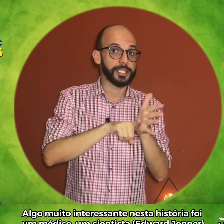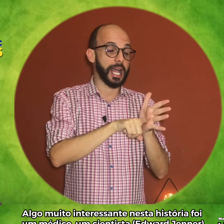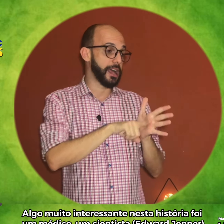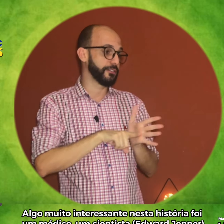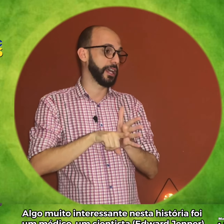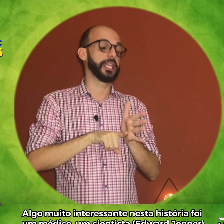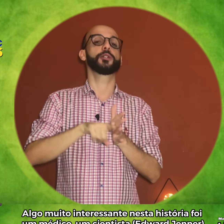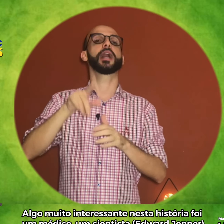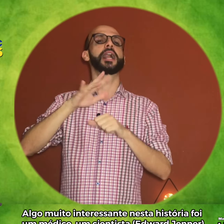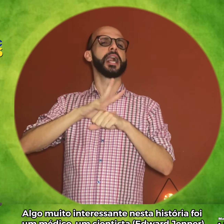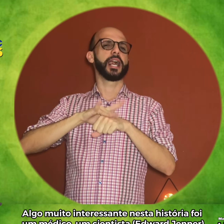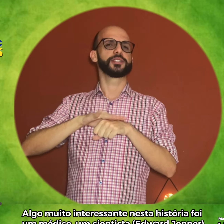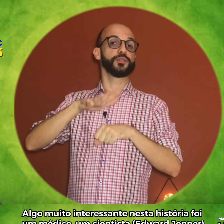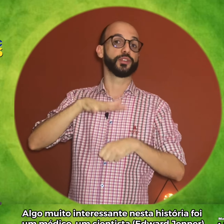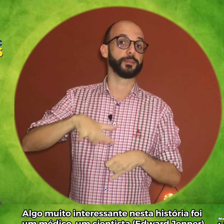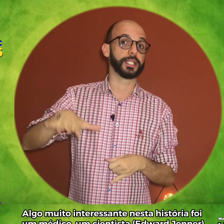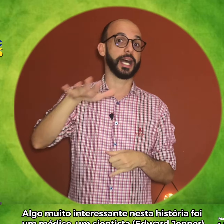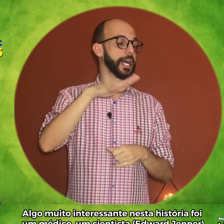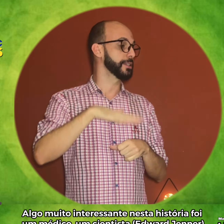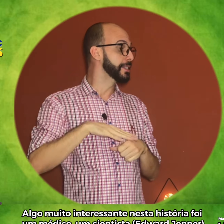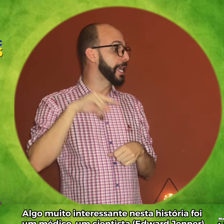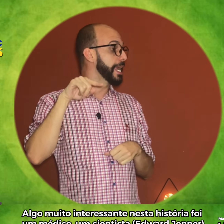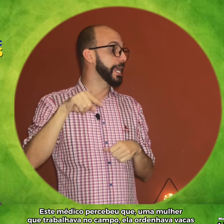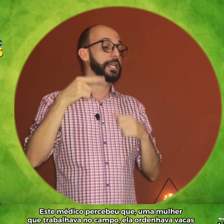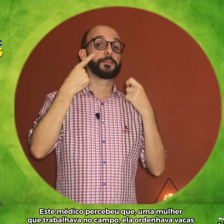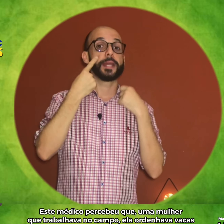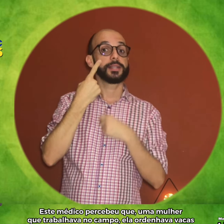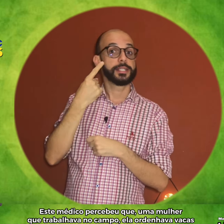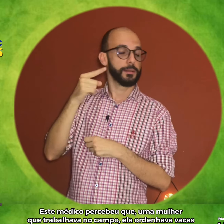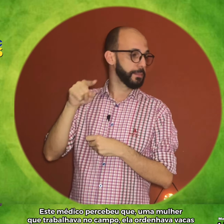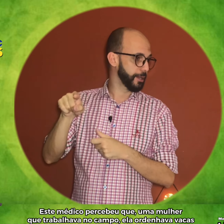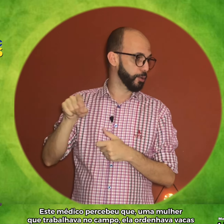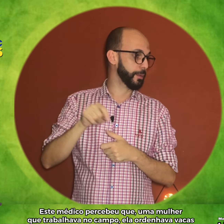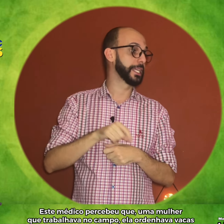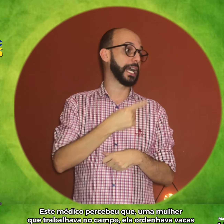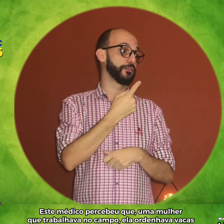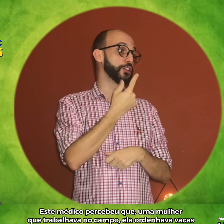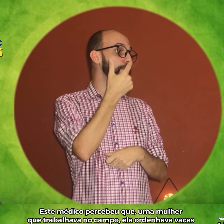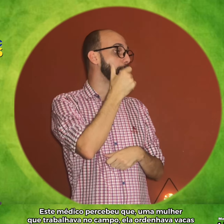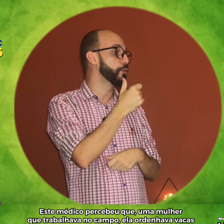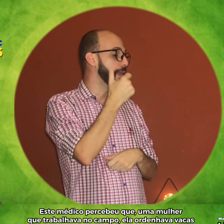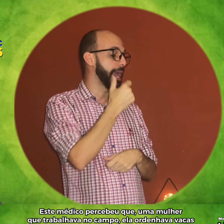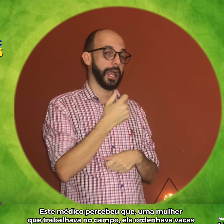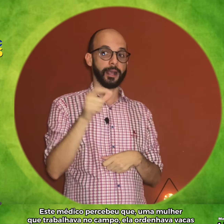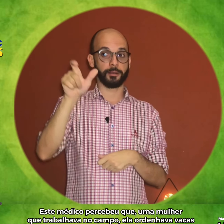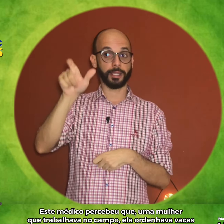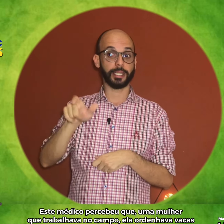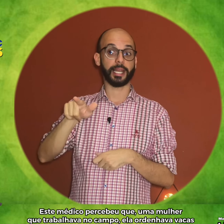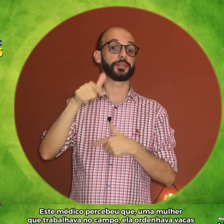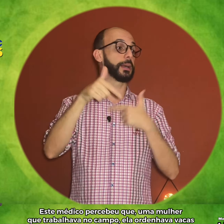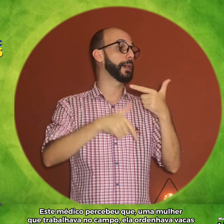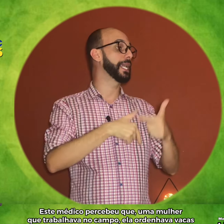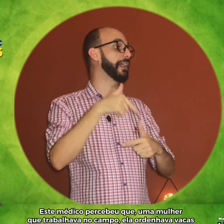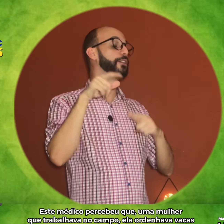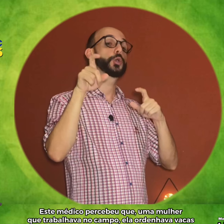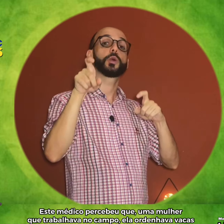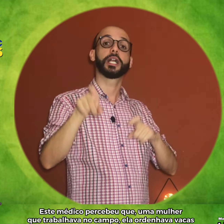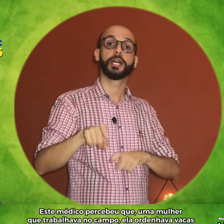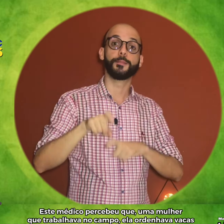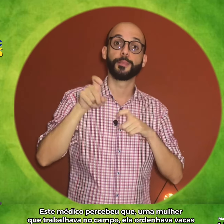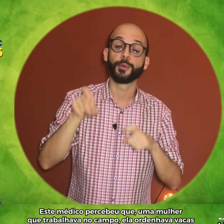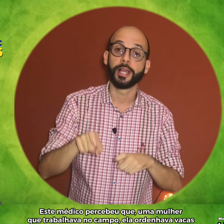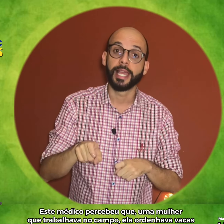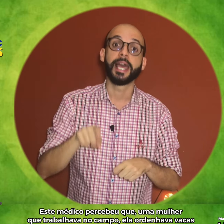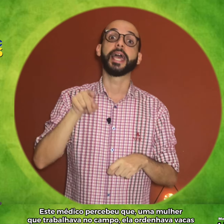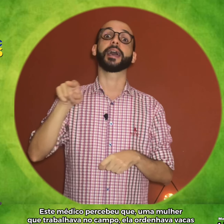pesquisava as enfermidades, ele percebeu que havia uma mulher que ela trabalhava no